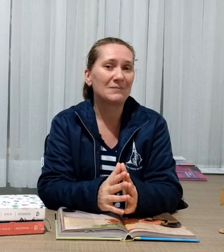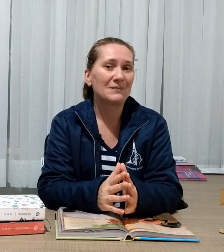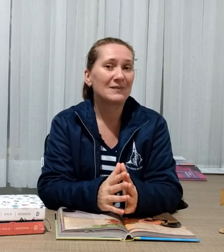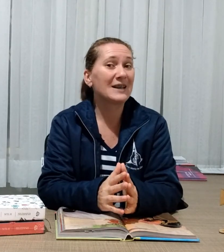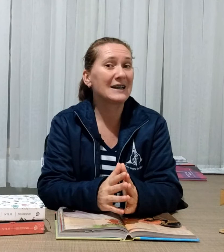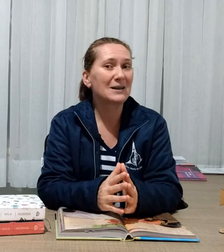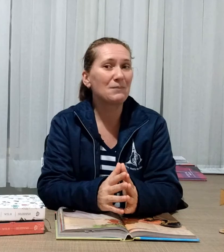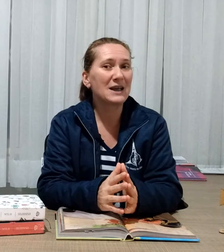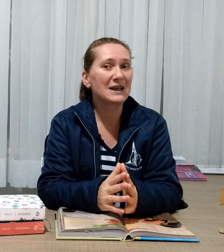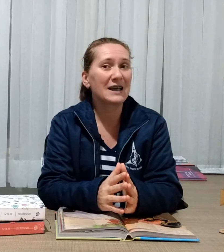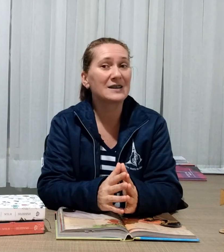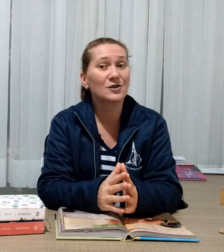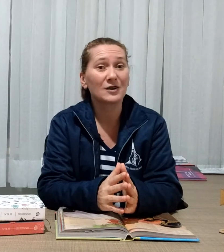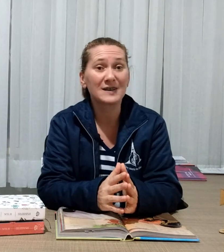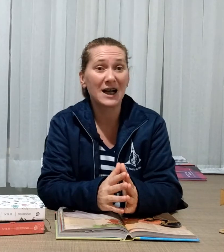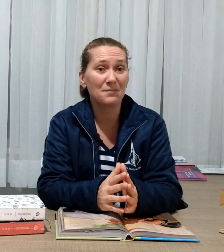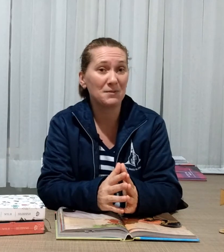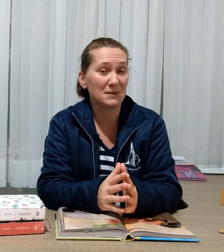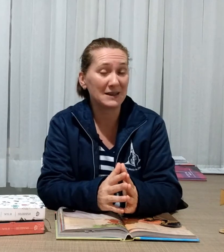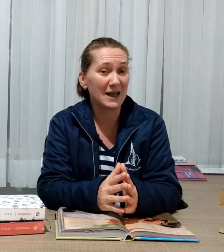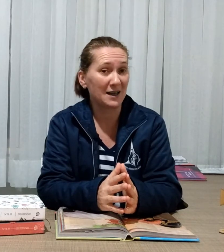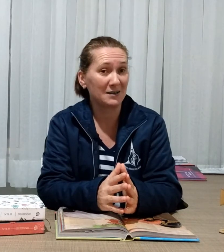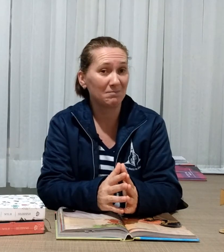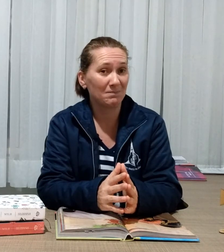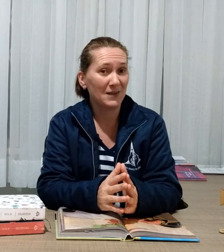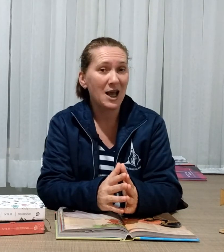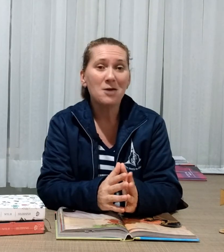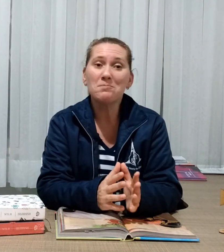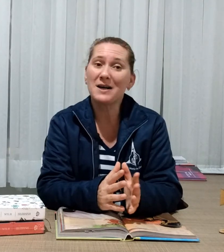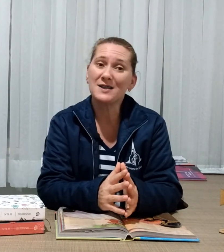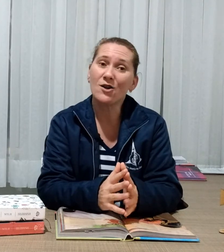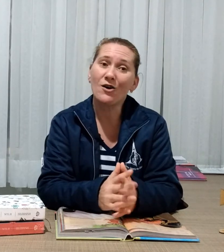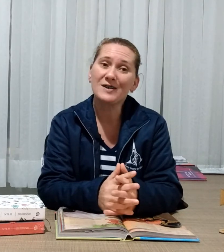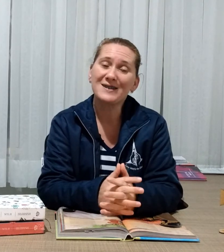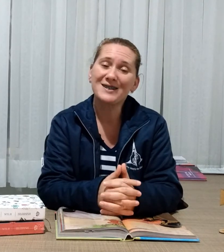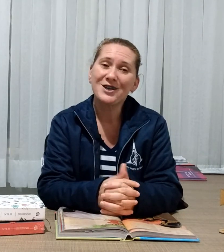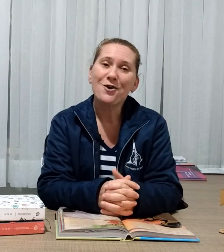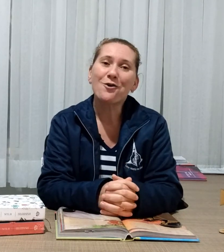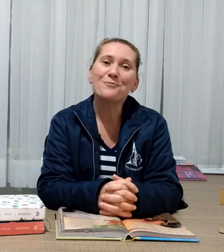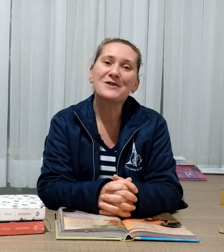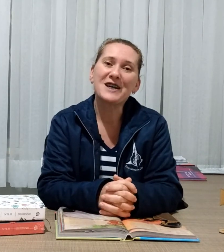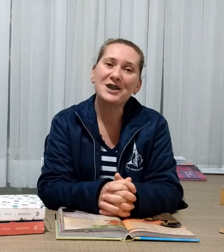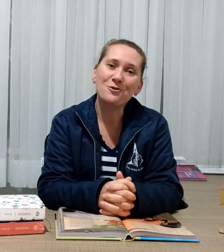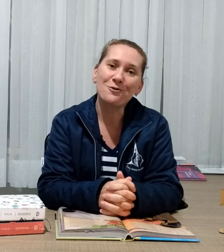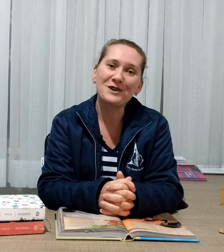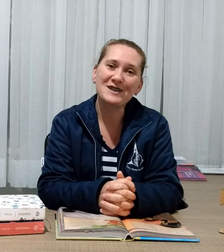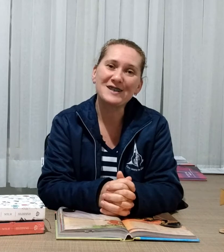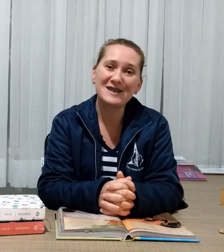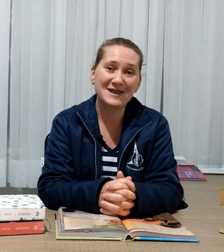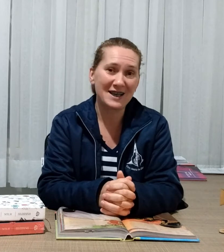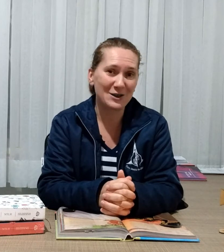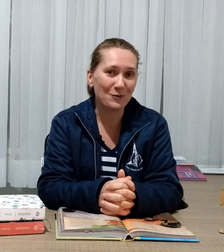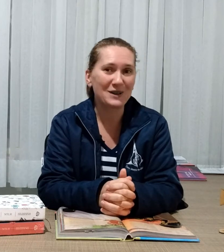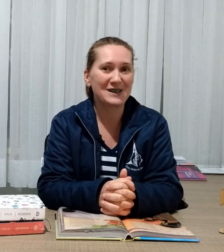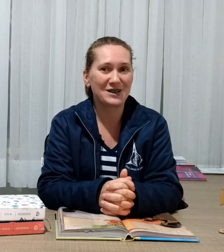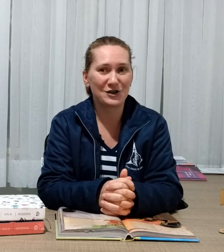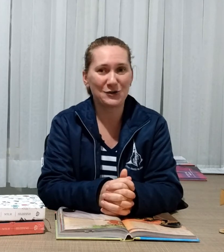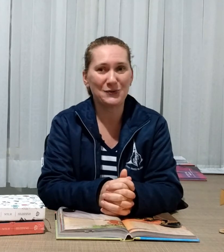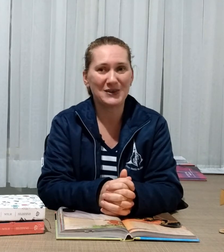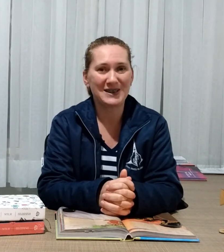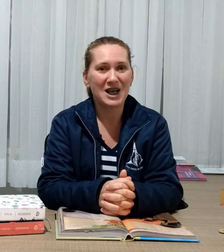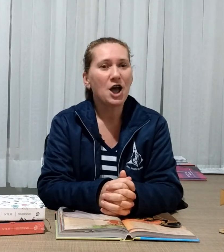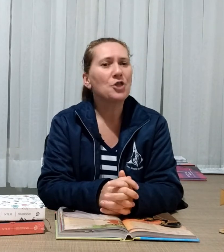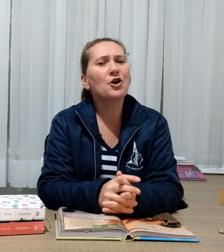brincar, tem também quem só sabe mandar. Mas nós, como seguidores e seguidoras